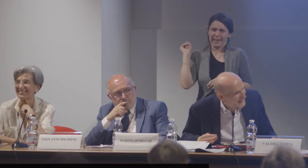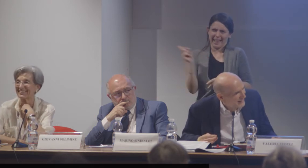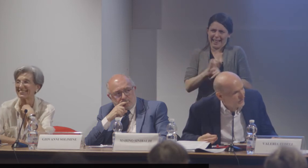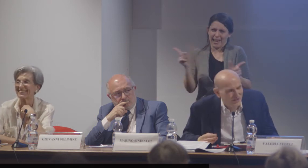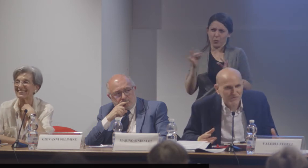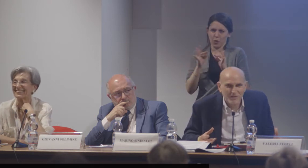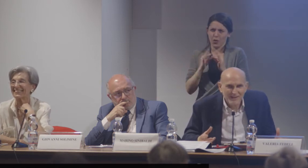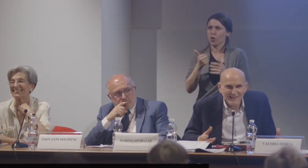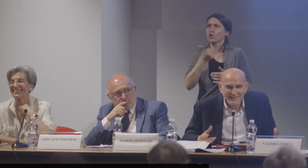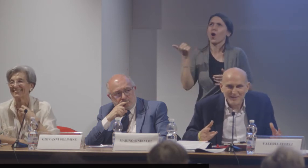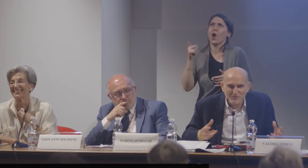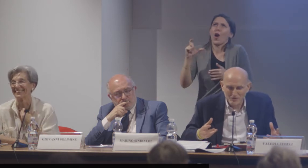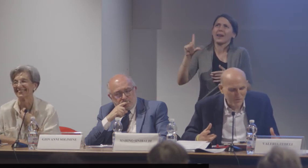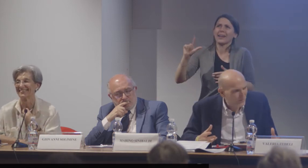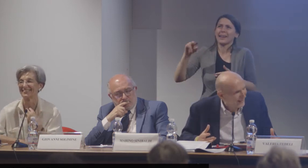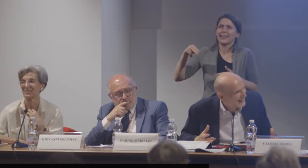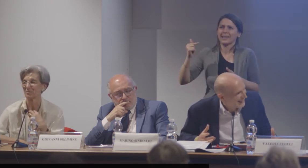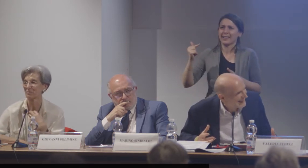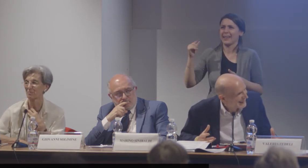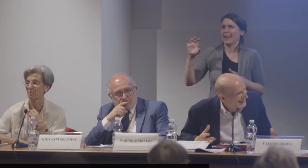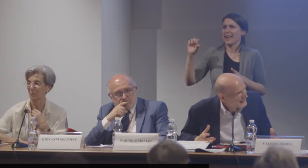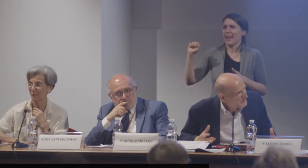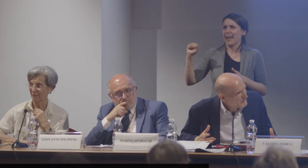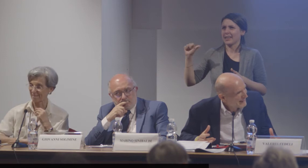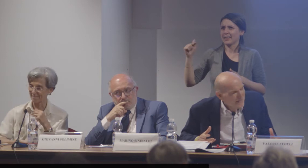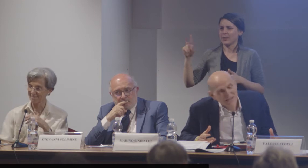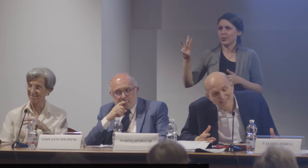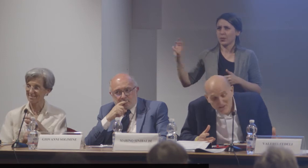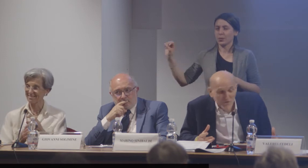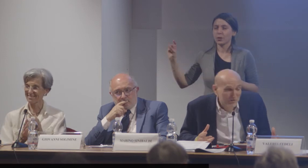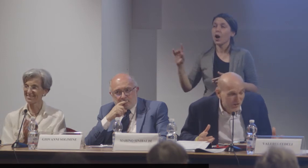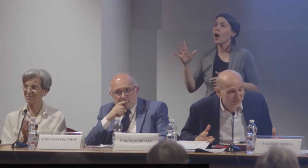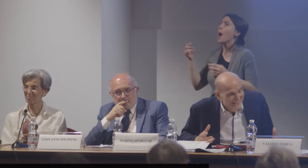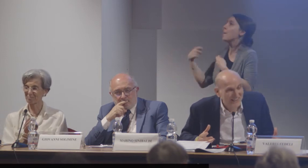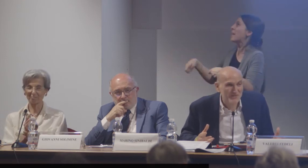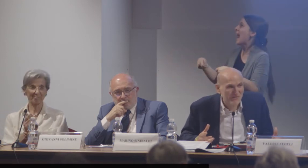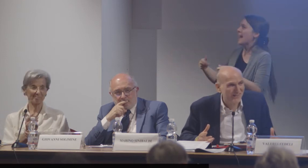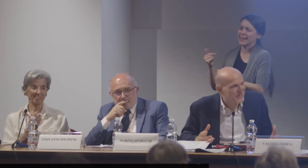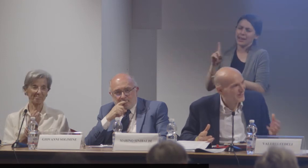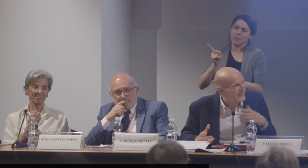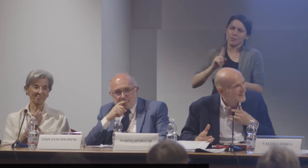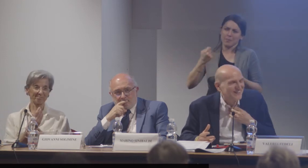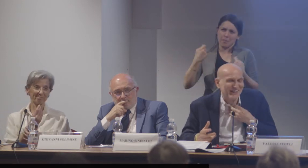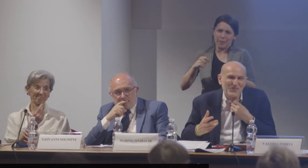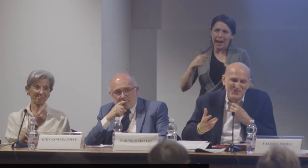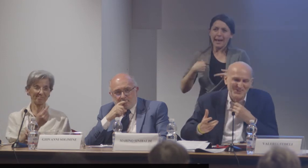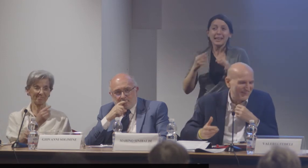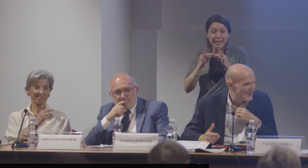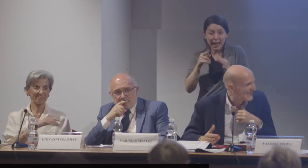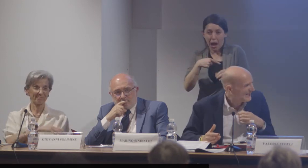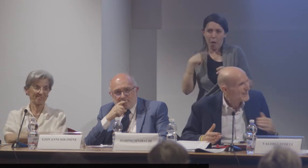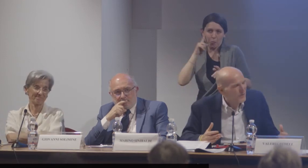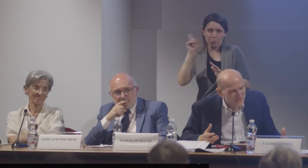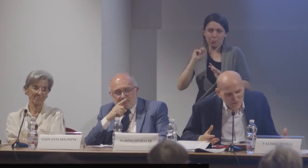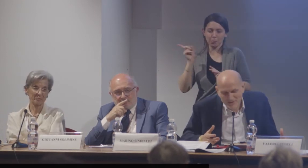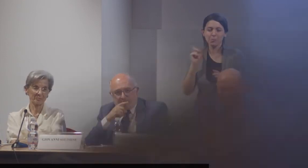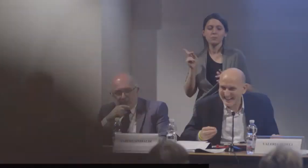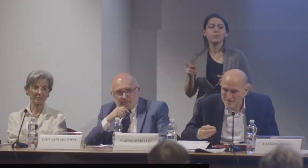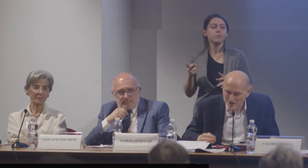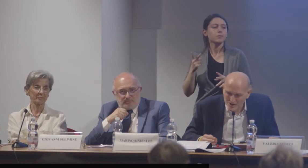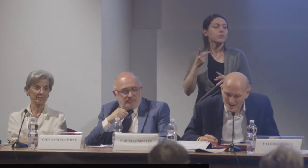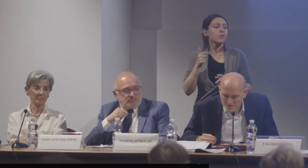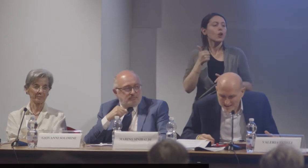col preside sceriffo, è una formula che... I presidi non lo so se gli dici vuoi fare lo sceriffo, sono d'accordo, ma questo